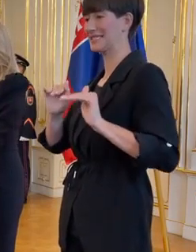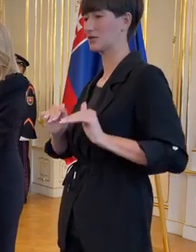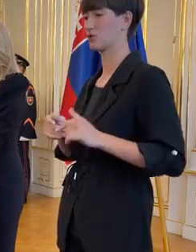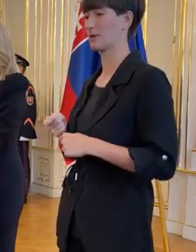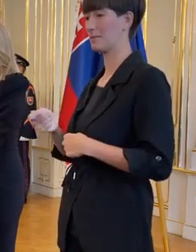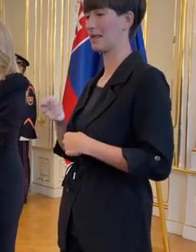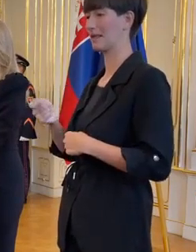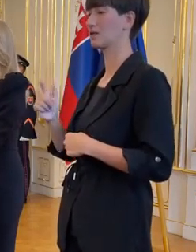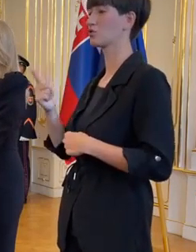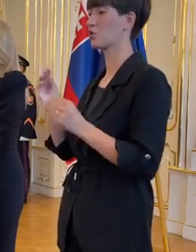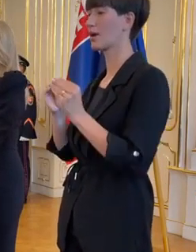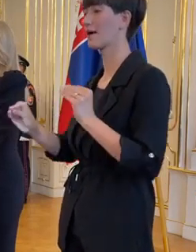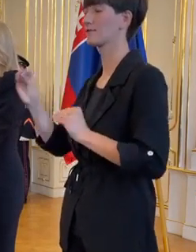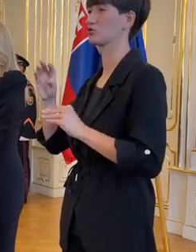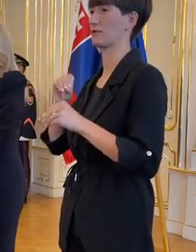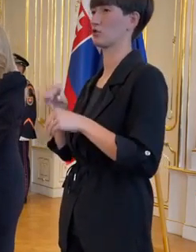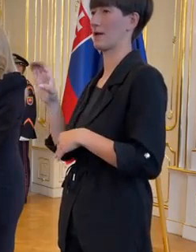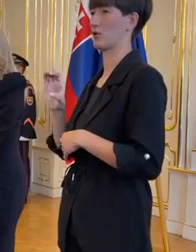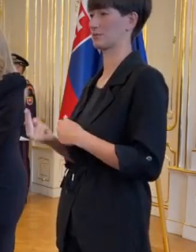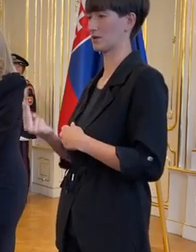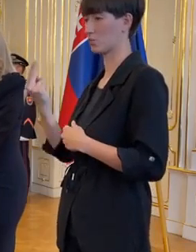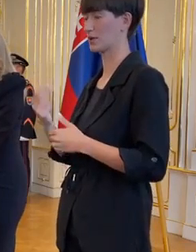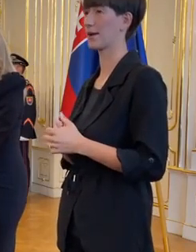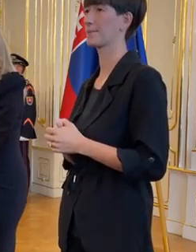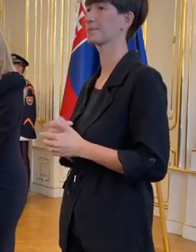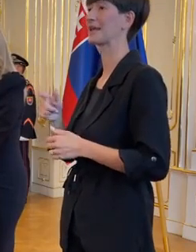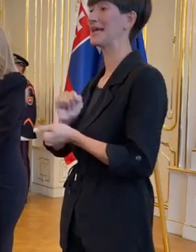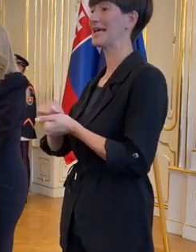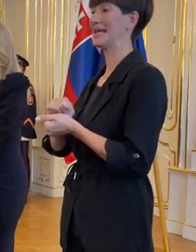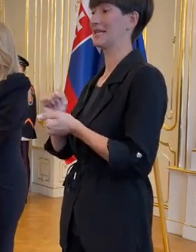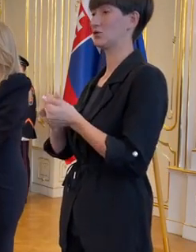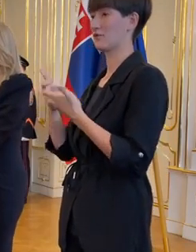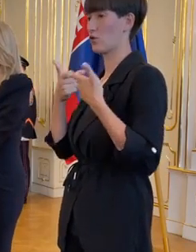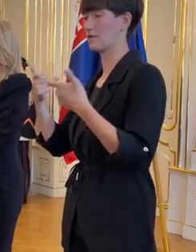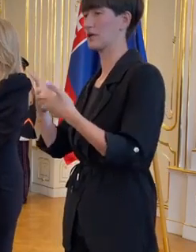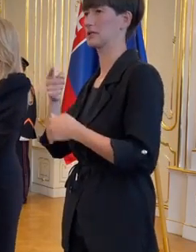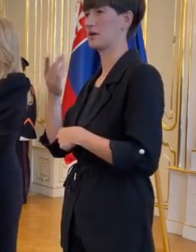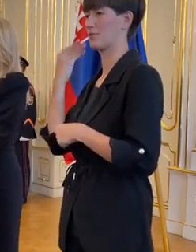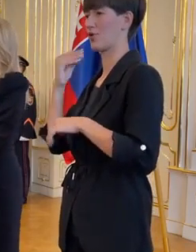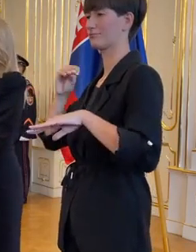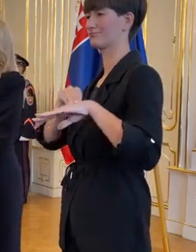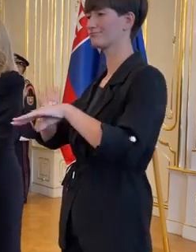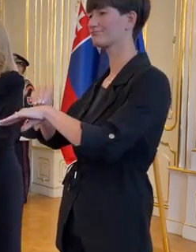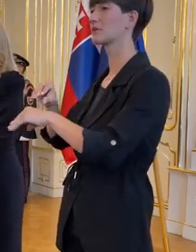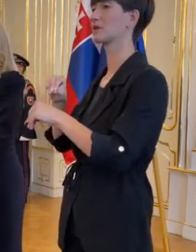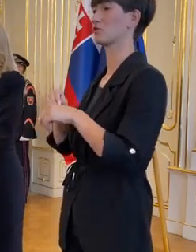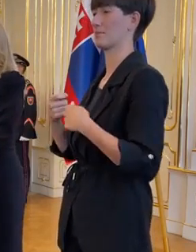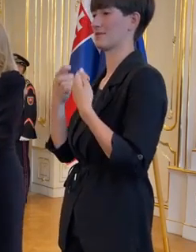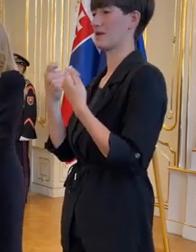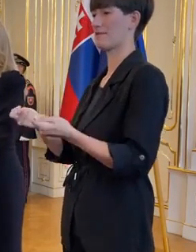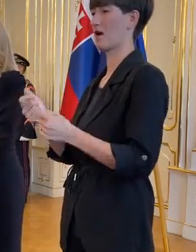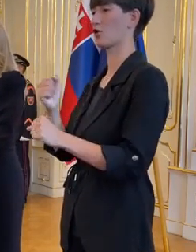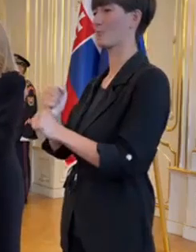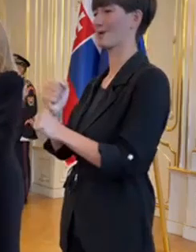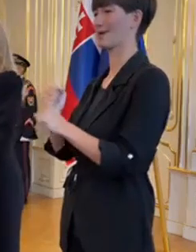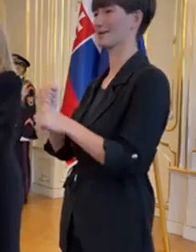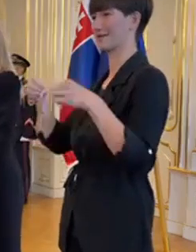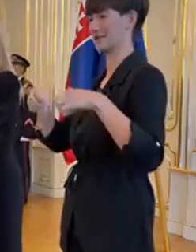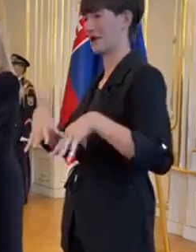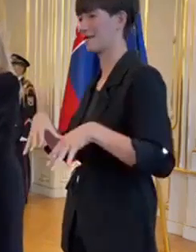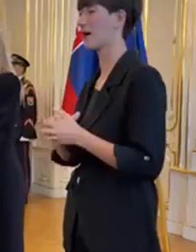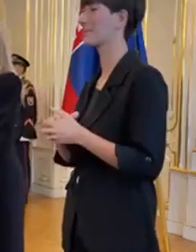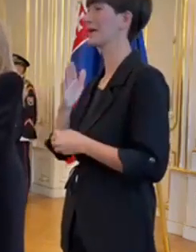únii. Zo slov na tlačovej konferencii, na ktorej ste oznamovali podanie demisií, bola u